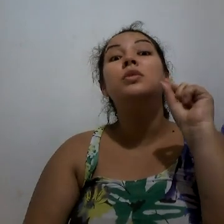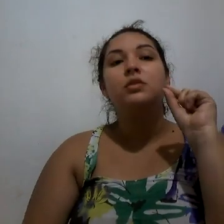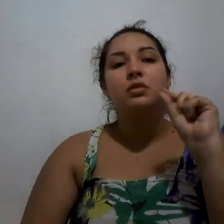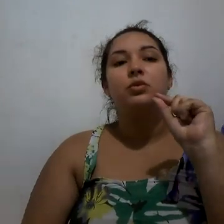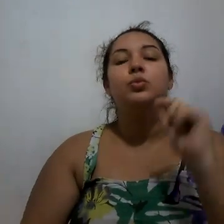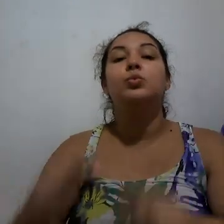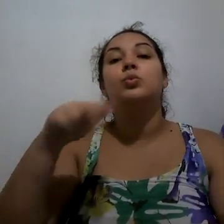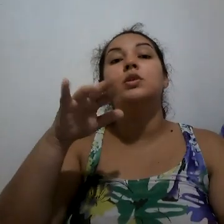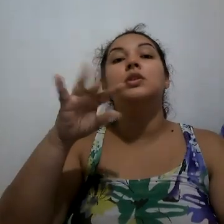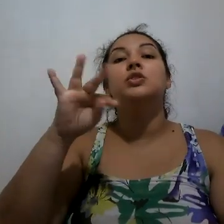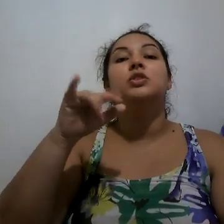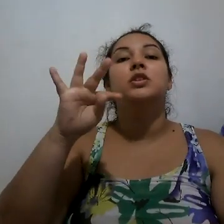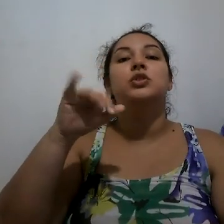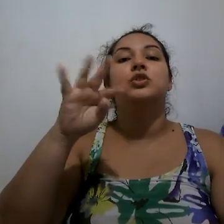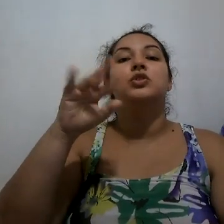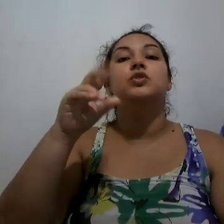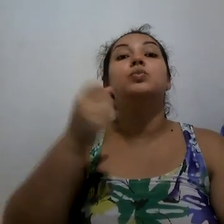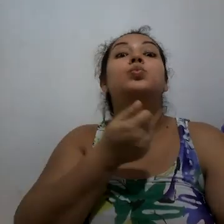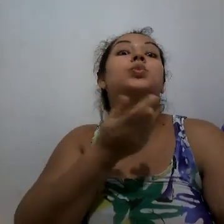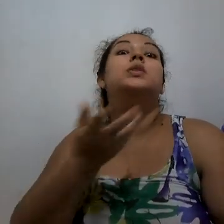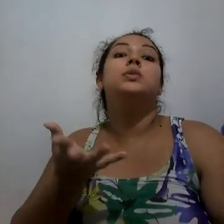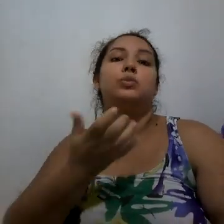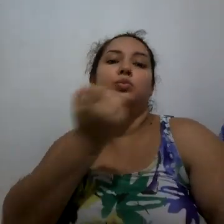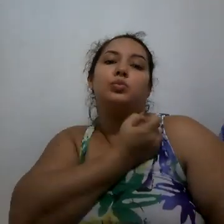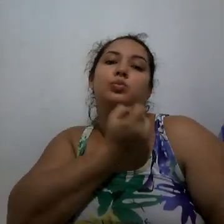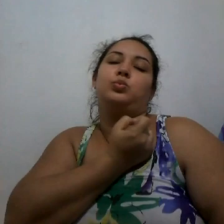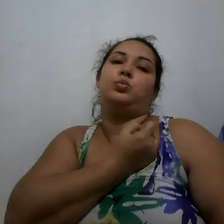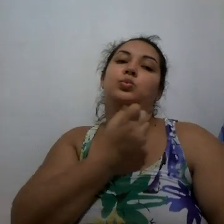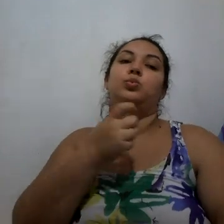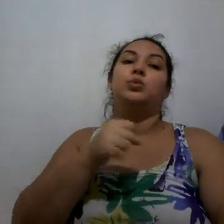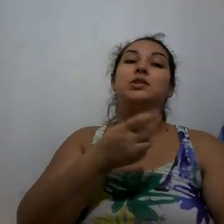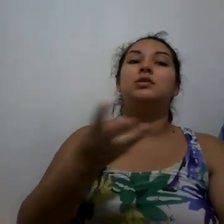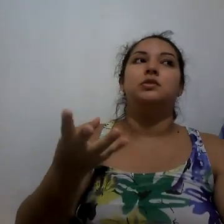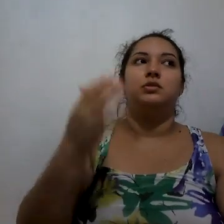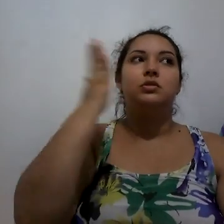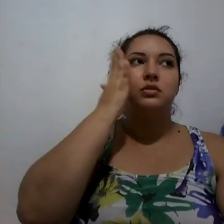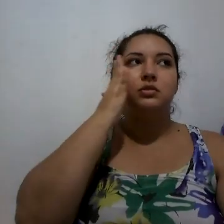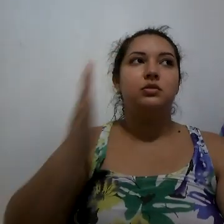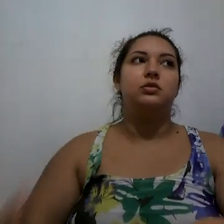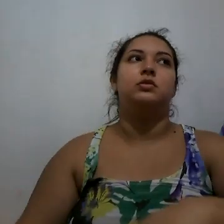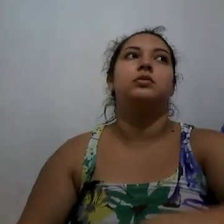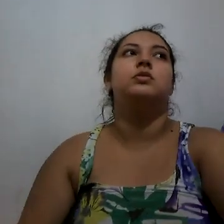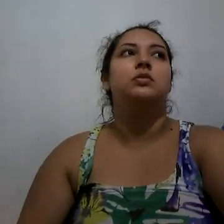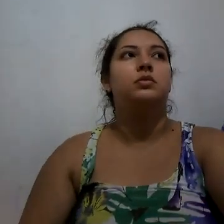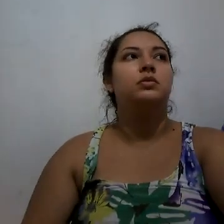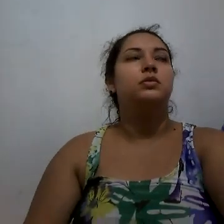é quanto? Estou falando de número de quantidade. Deu para pegar?